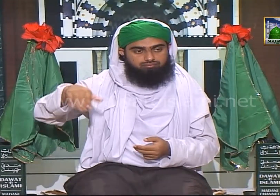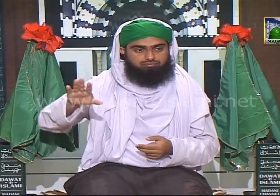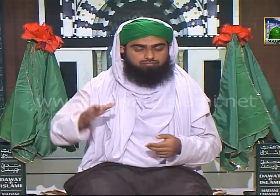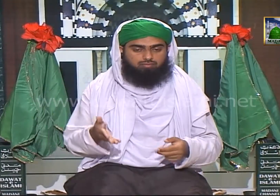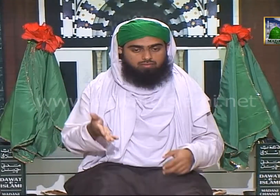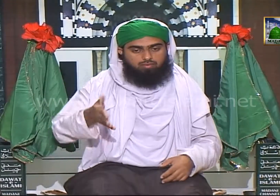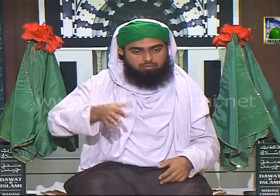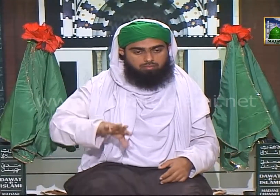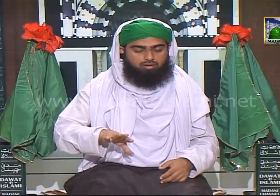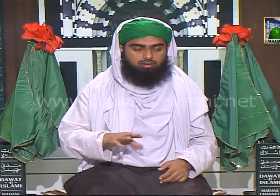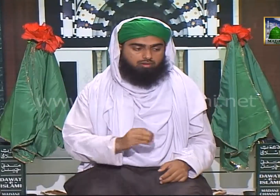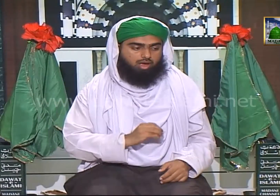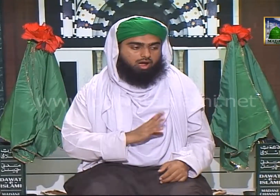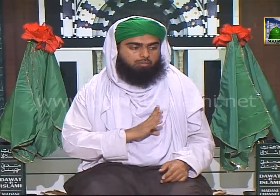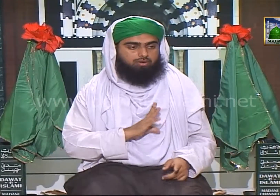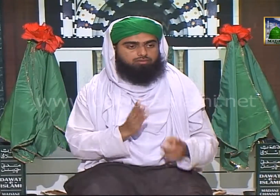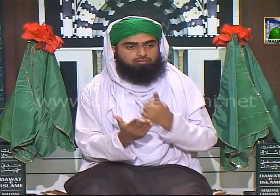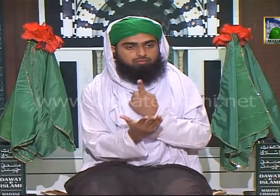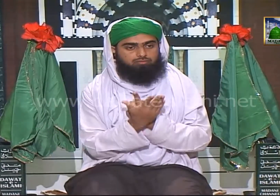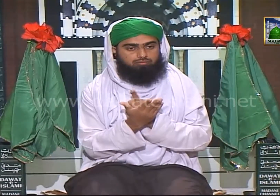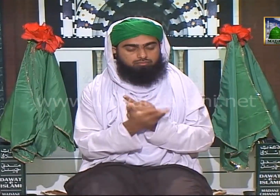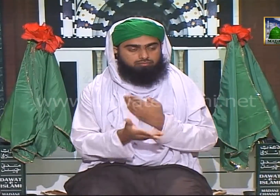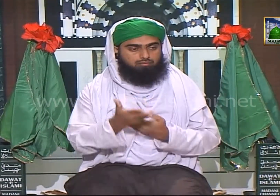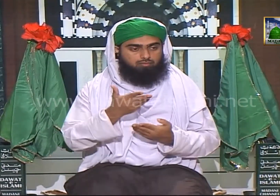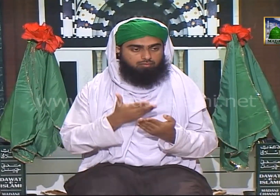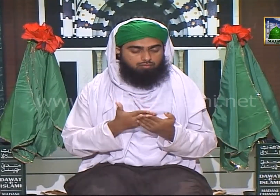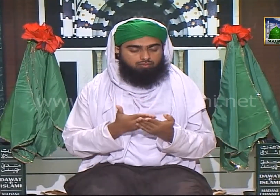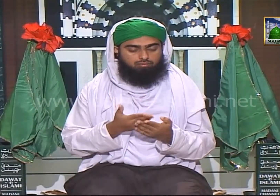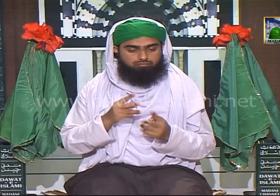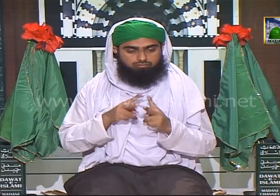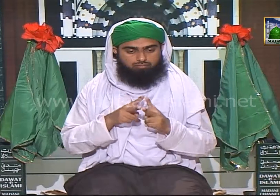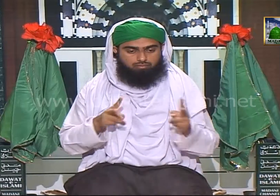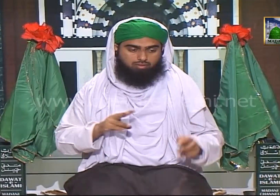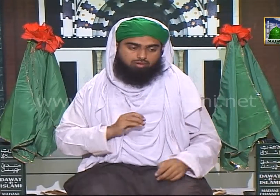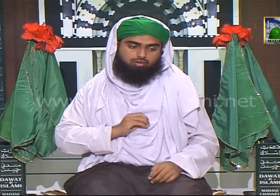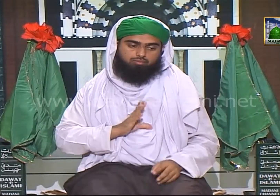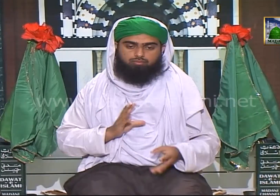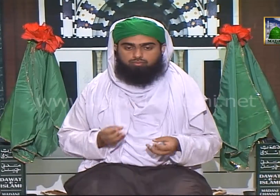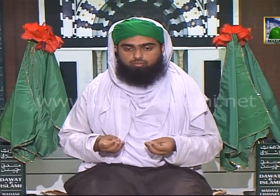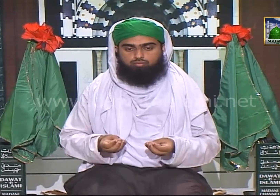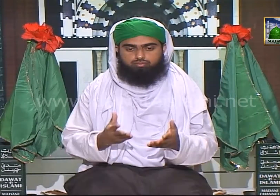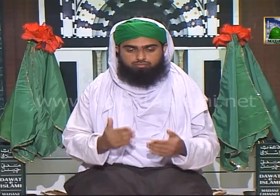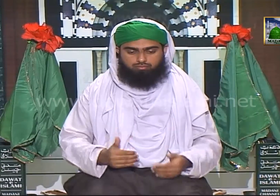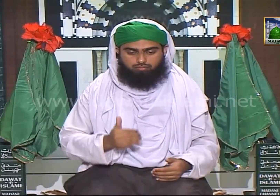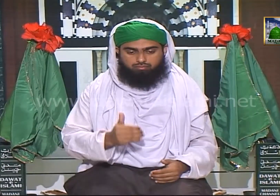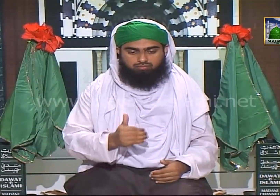وسلم کے بتائے ہوئے اس نسخے پر انہوں نے عمل شروع کر دیا۔ تو تھوڑے عرصے میں اللہ تعالیٰ